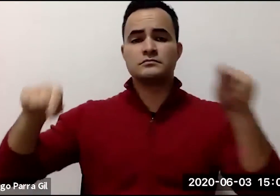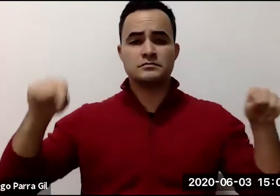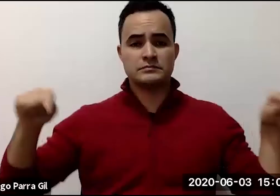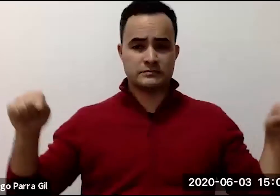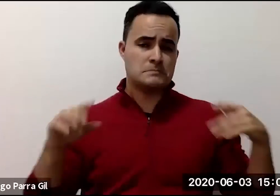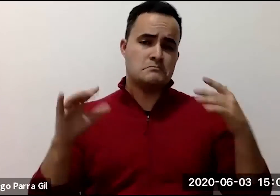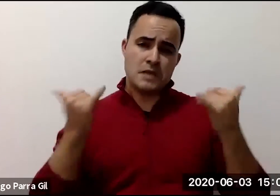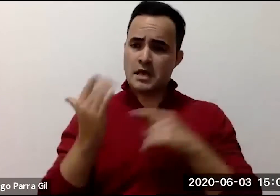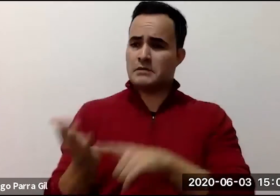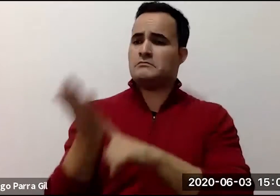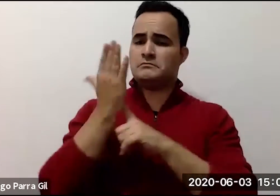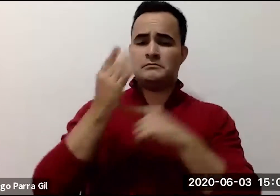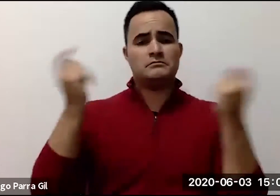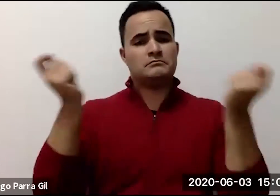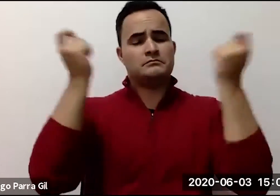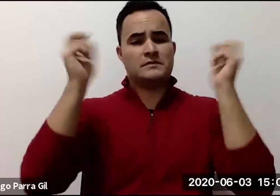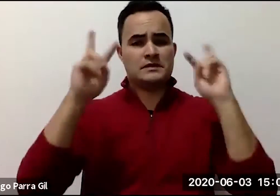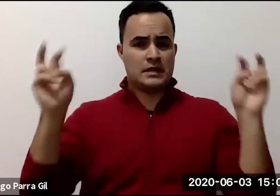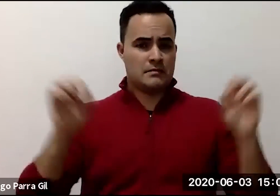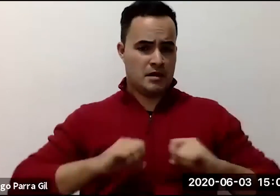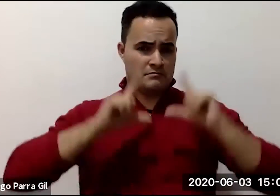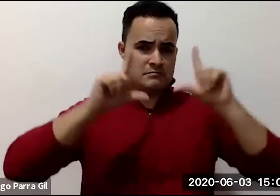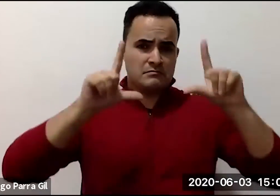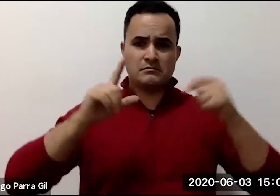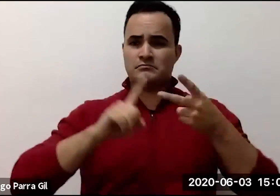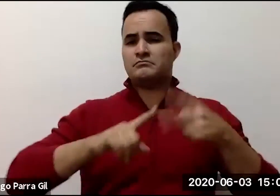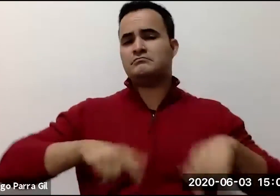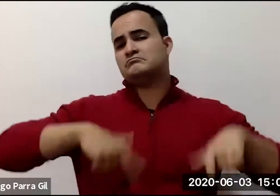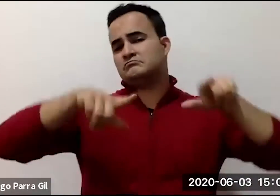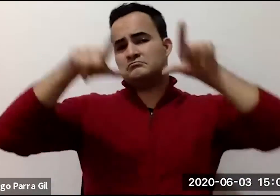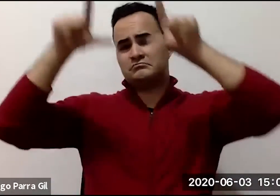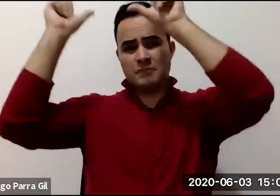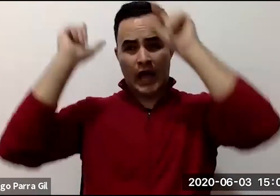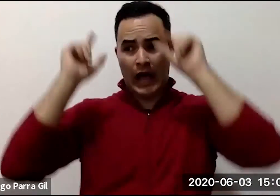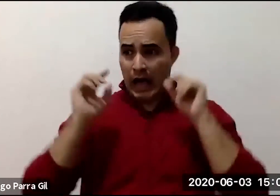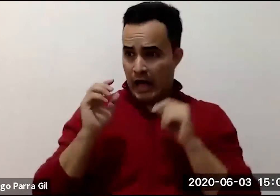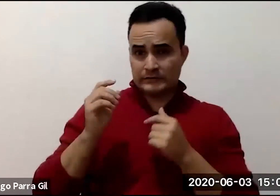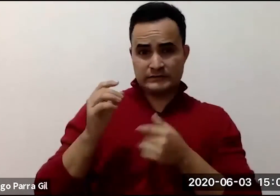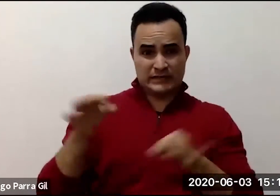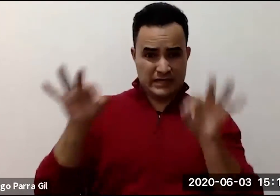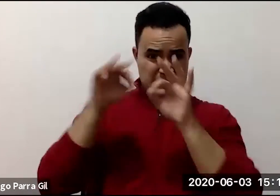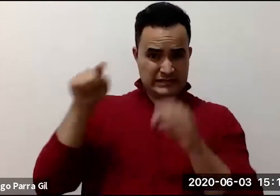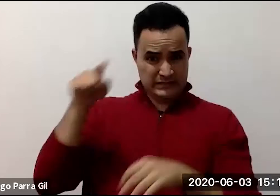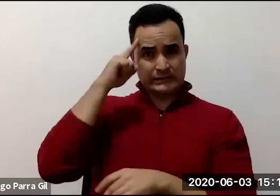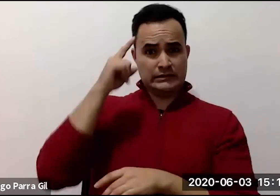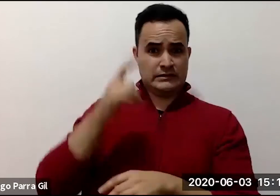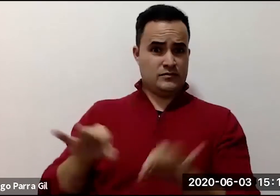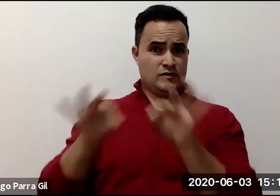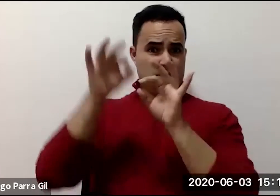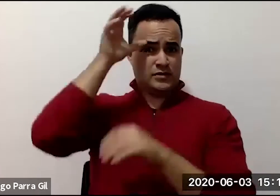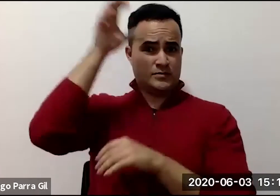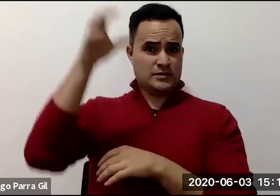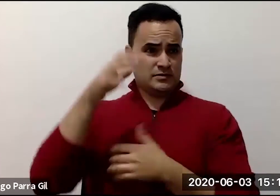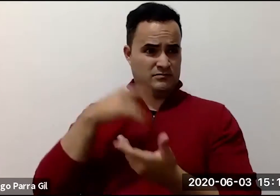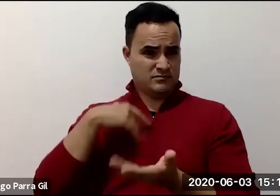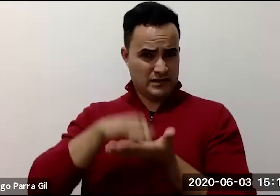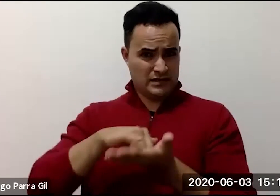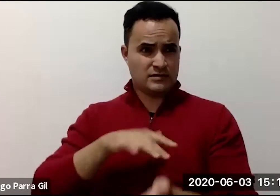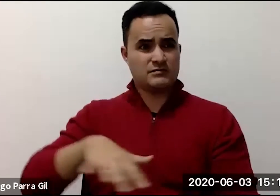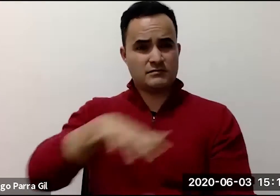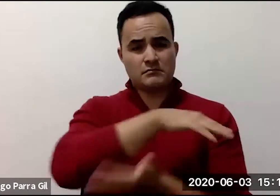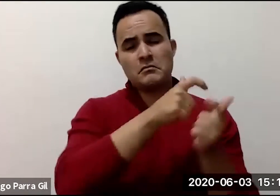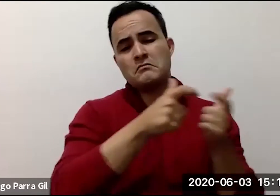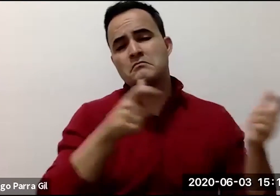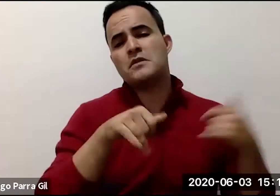académicos, entre estos, por supuesto, yo misma. Esto seguirá siendo poco de lo que pienso y quiero plantear